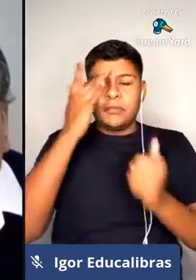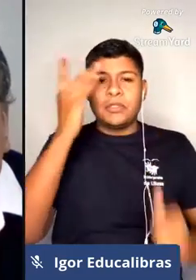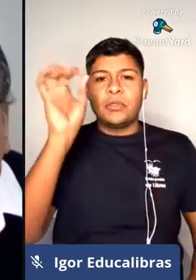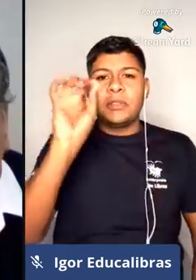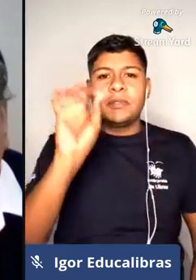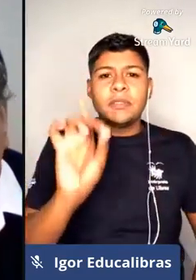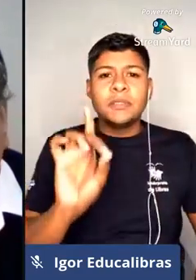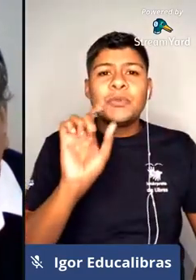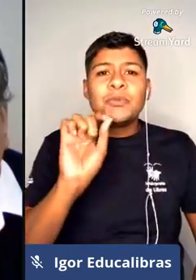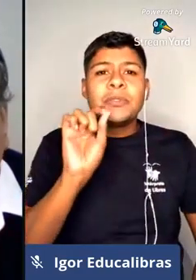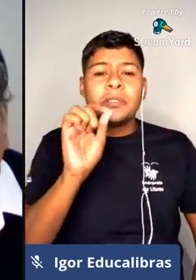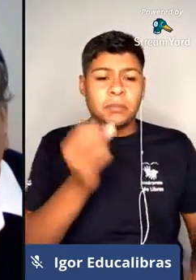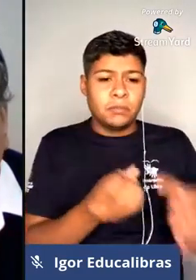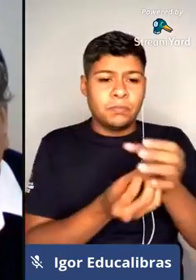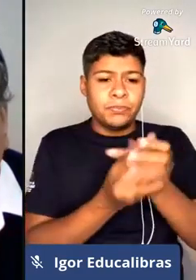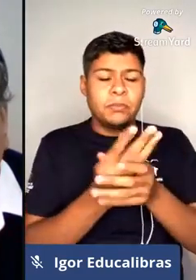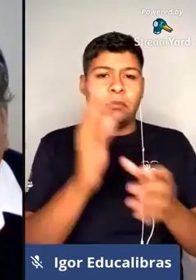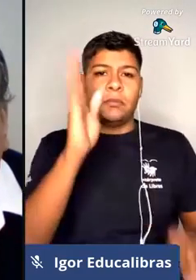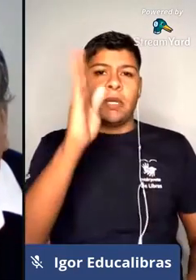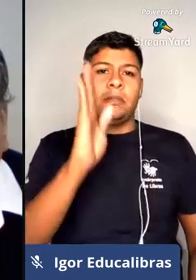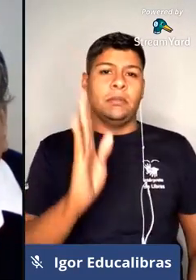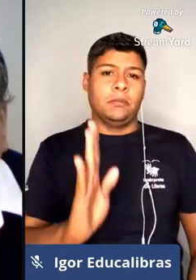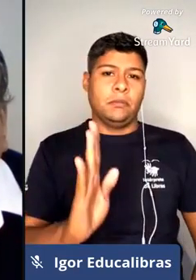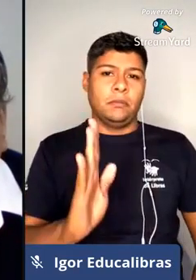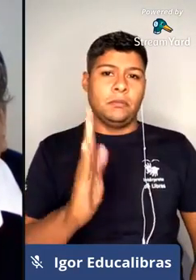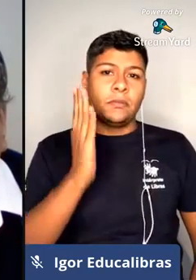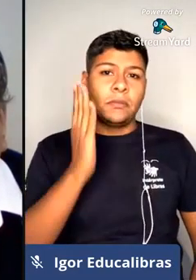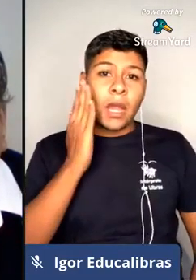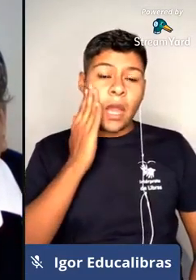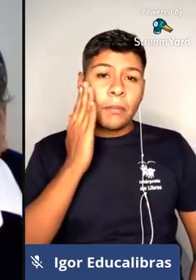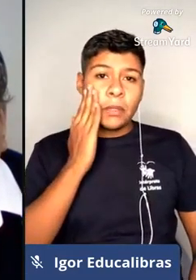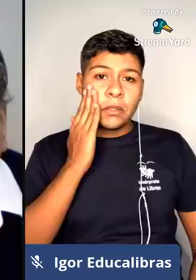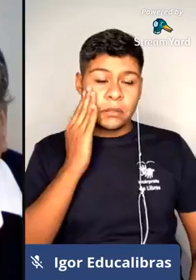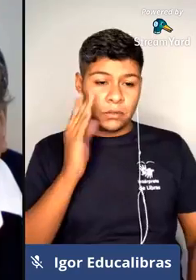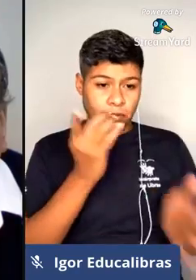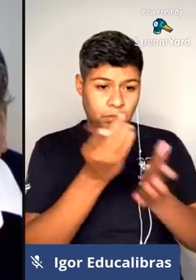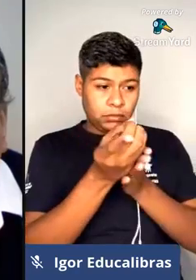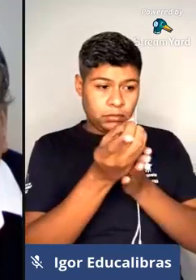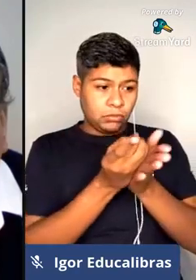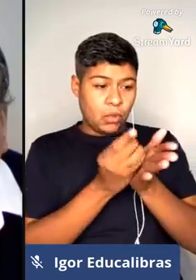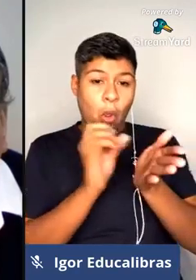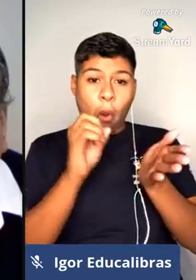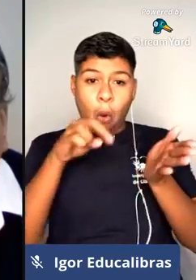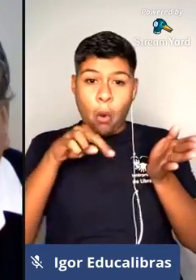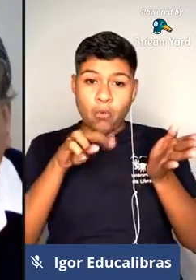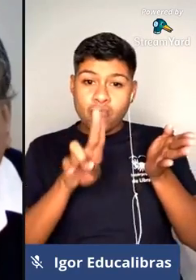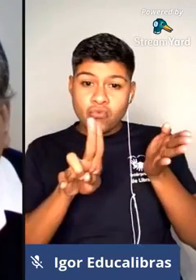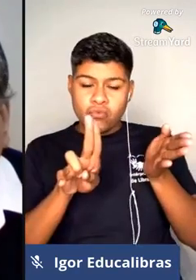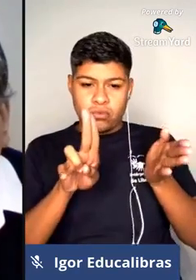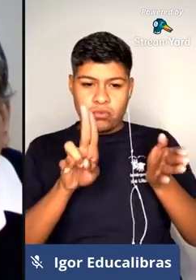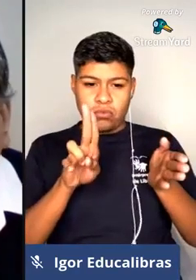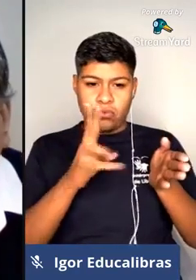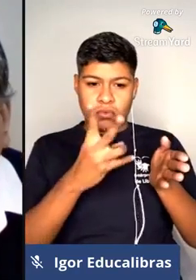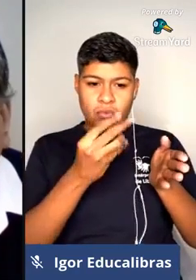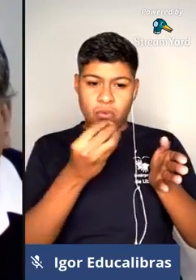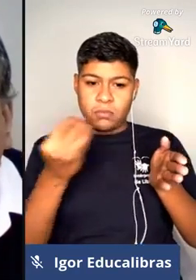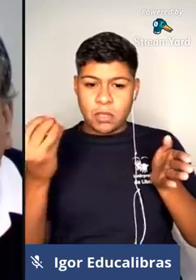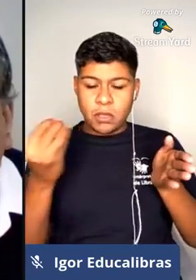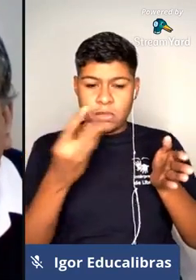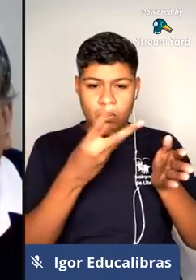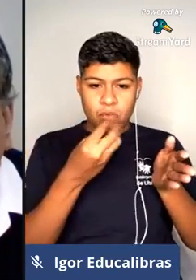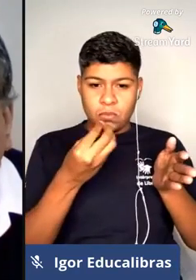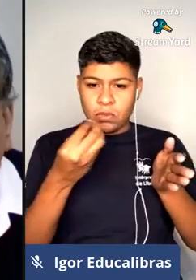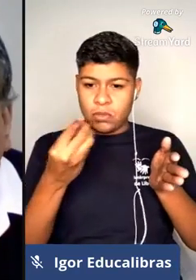eram embrionárias no Brasil. Quando sai o documento da ONU, lá em 2000, 2002, né, porque na Assembleia da ONU